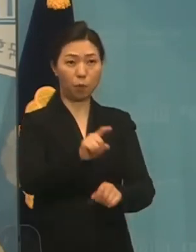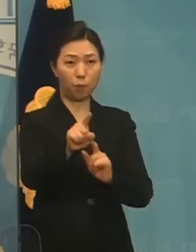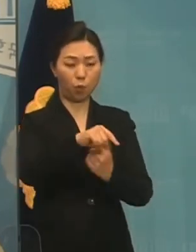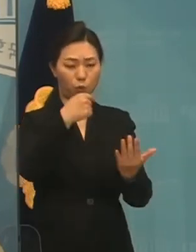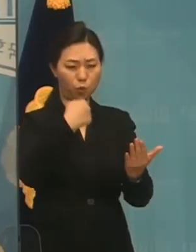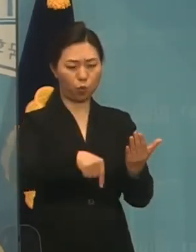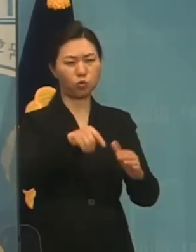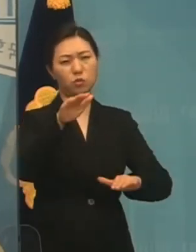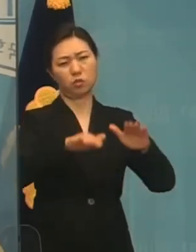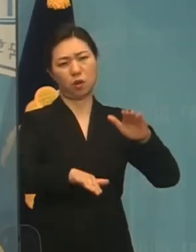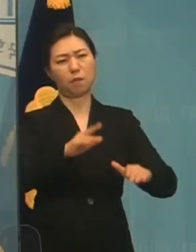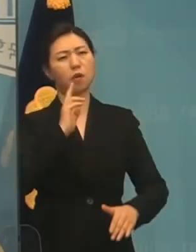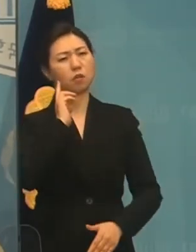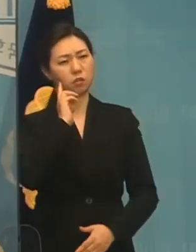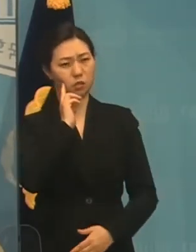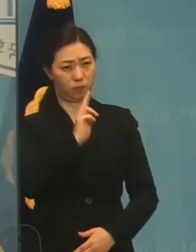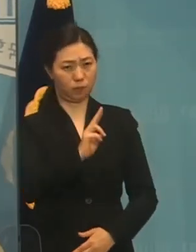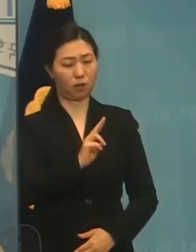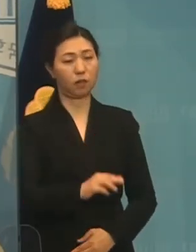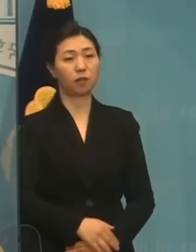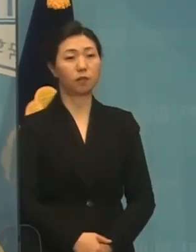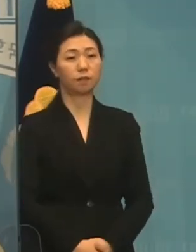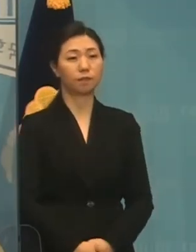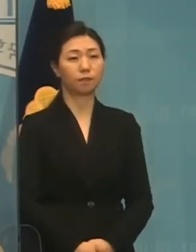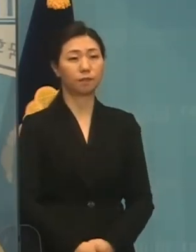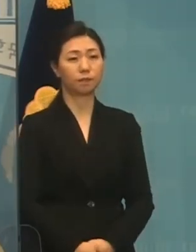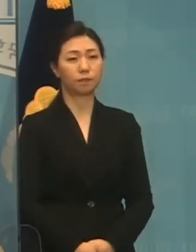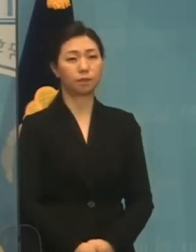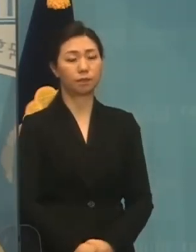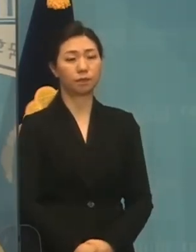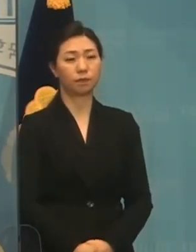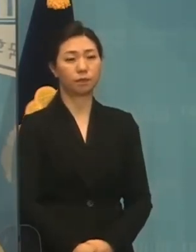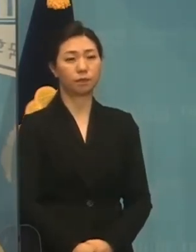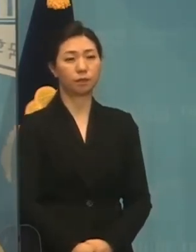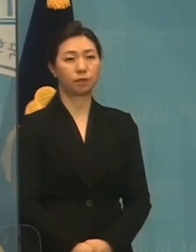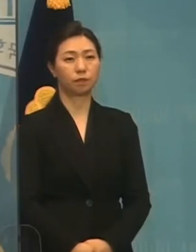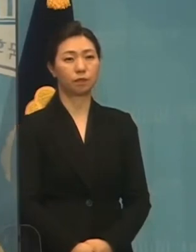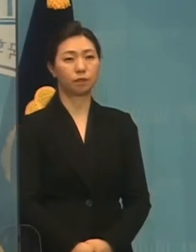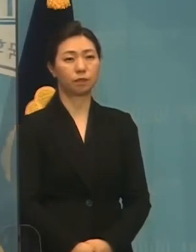교육 격차에 대한 문제가 심각하게 제기됐습니다.